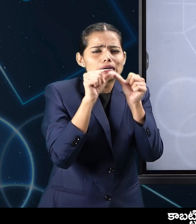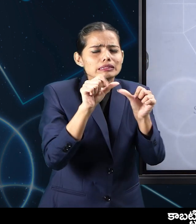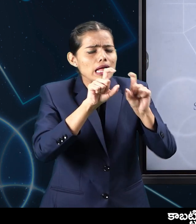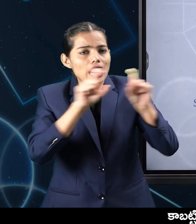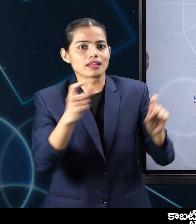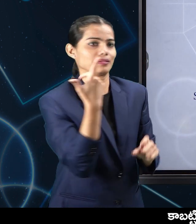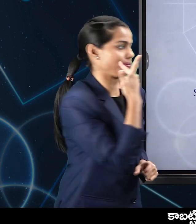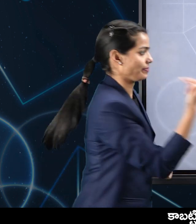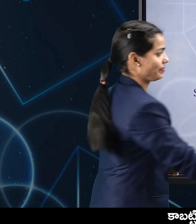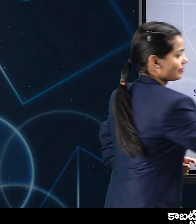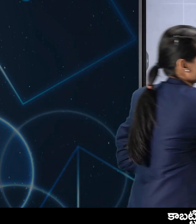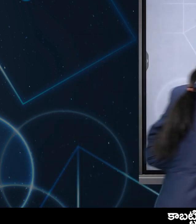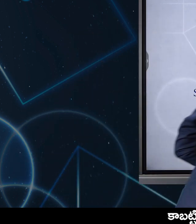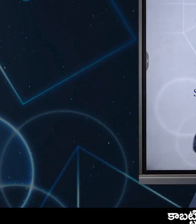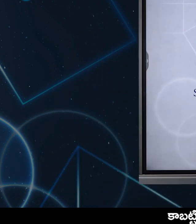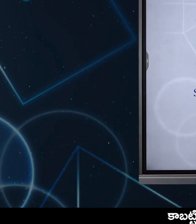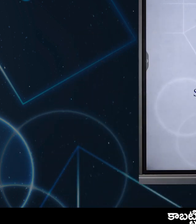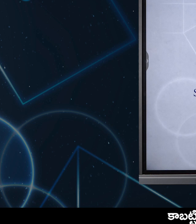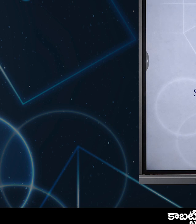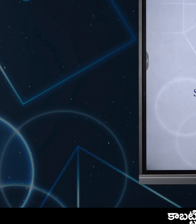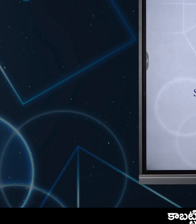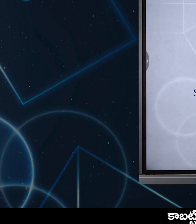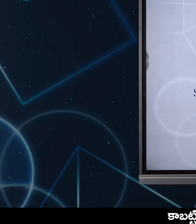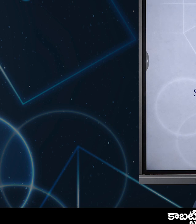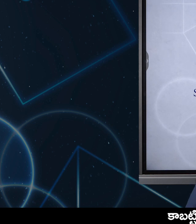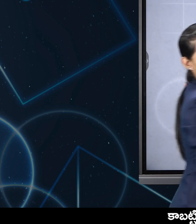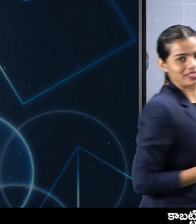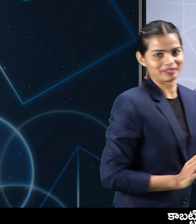కాబట్టి ఇచ్చిన వృత్తం యొక్క వ్యాసార్థం 3 సెంటీమీటర్లు.